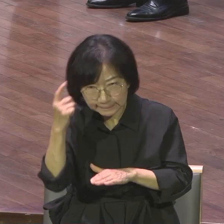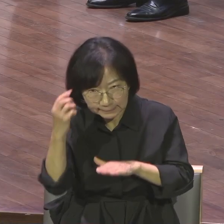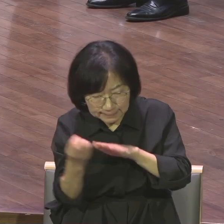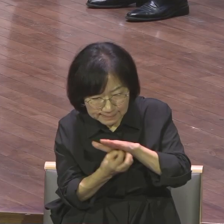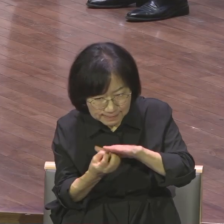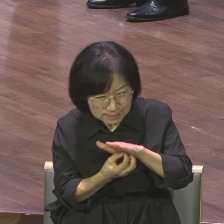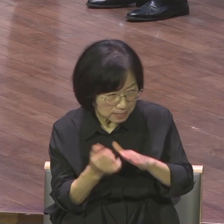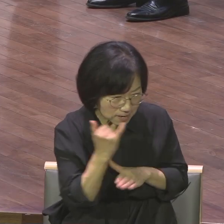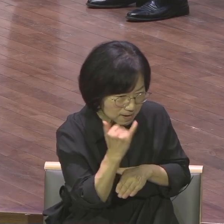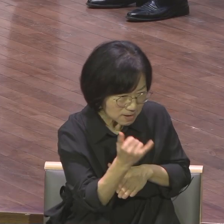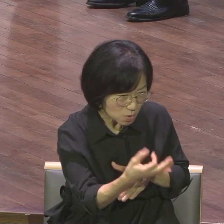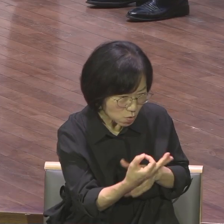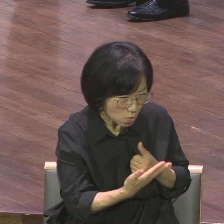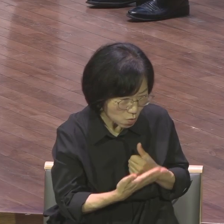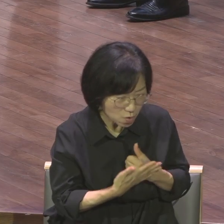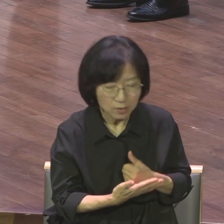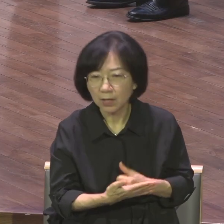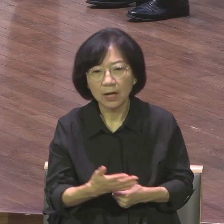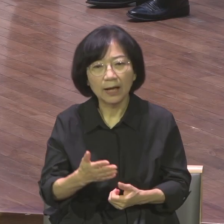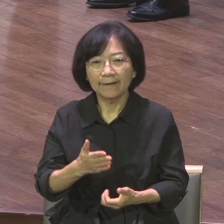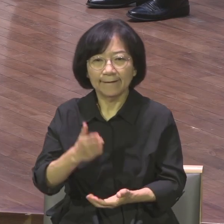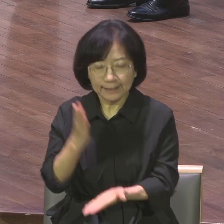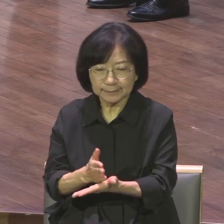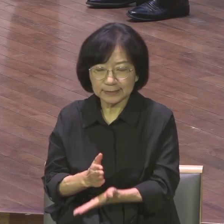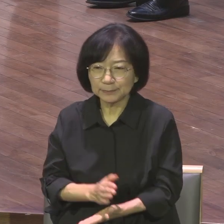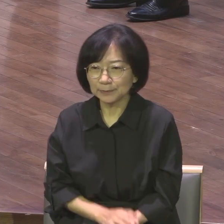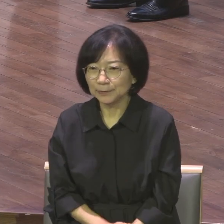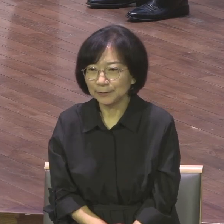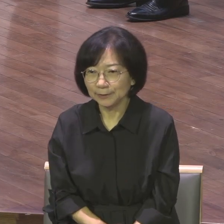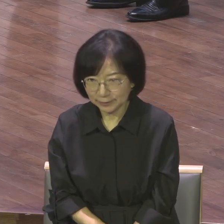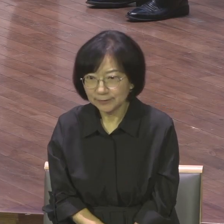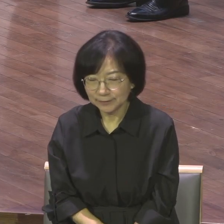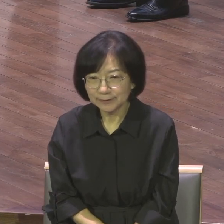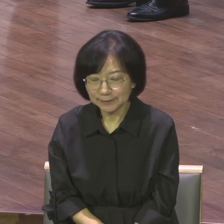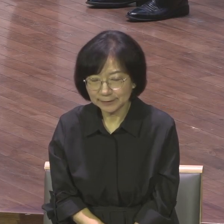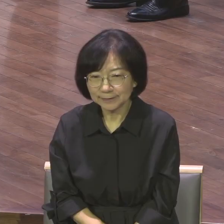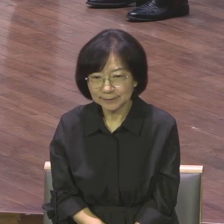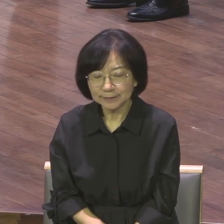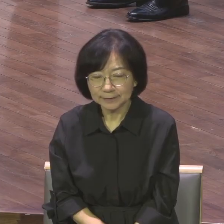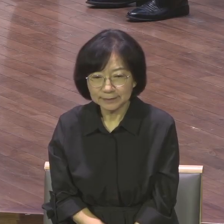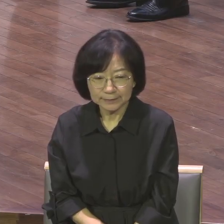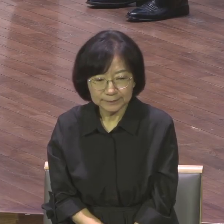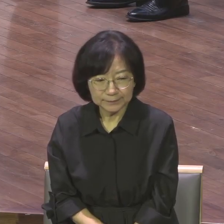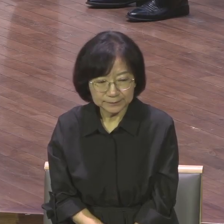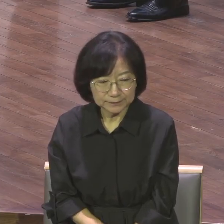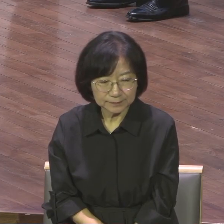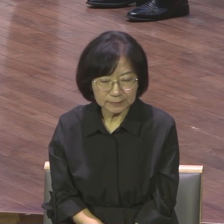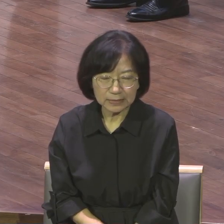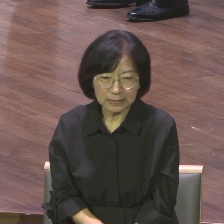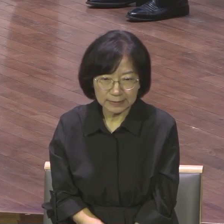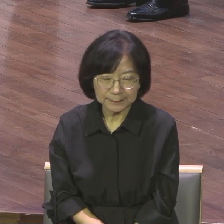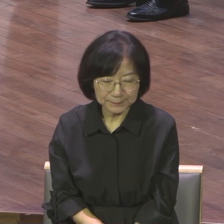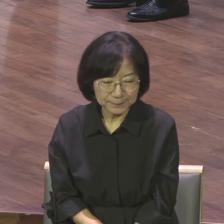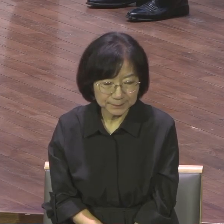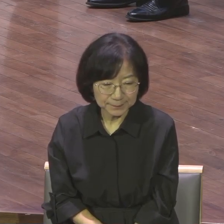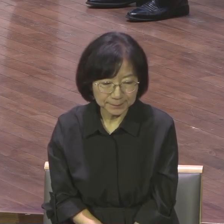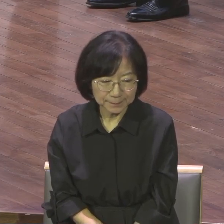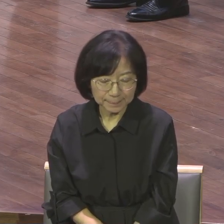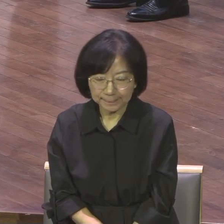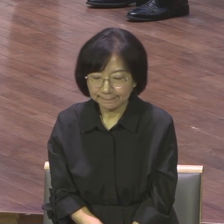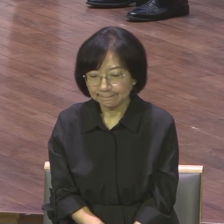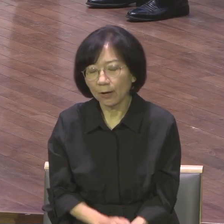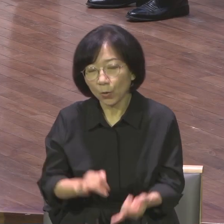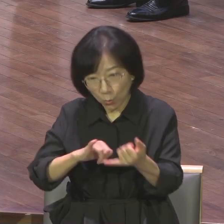구걸하다시 해가지고 그래갖고 뭘 어딜 다녔나 봐요. 그러니까 그런 제가 보고를 받고 너무 마음이 안타까워서 여러분